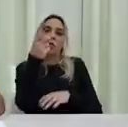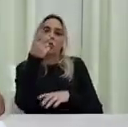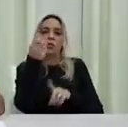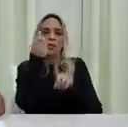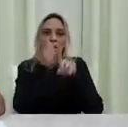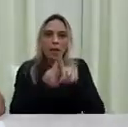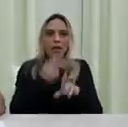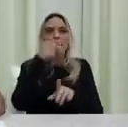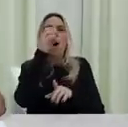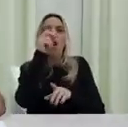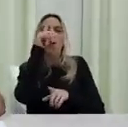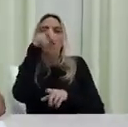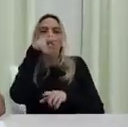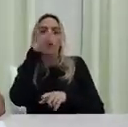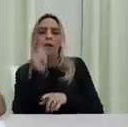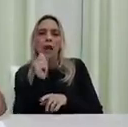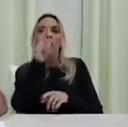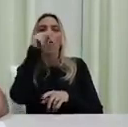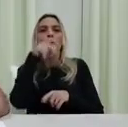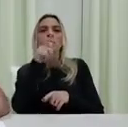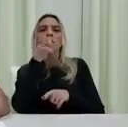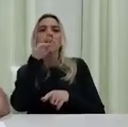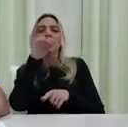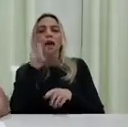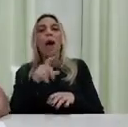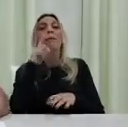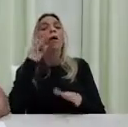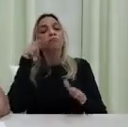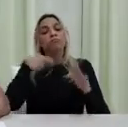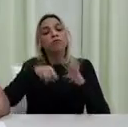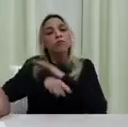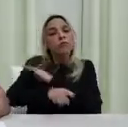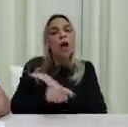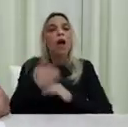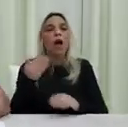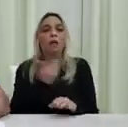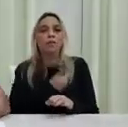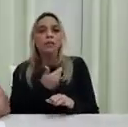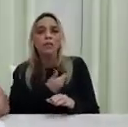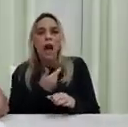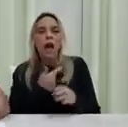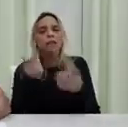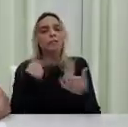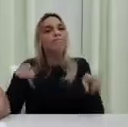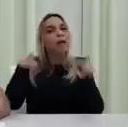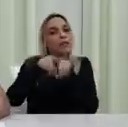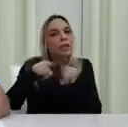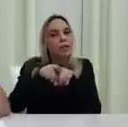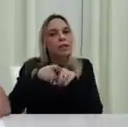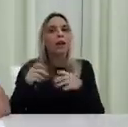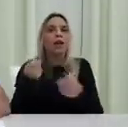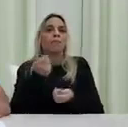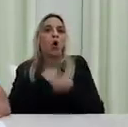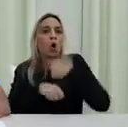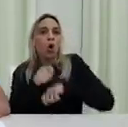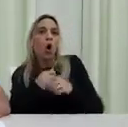Polônia, né, para a gente aprofundar nossos laços de amizade, bem como, obviamente,